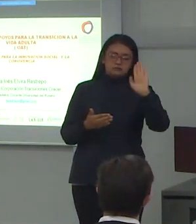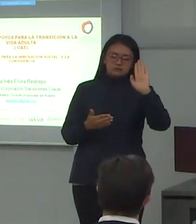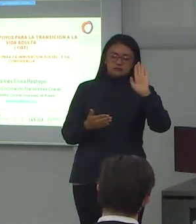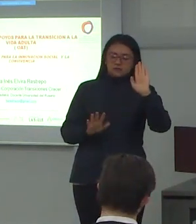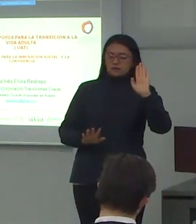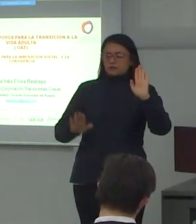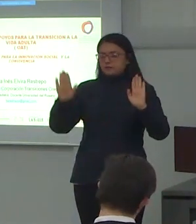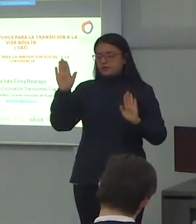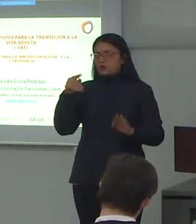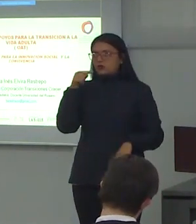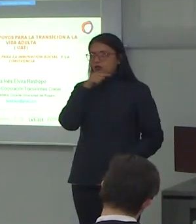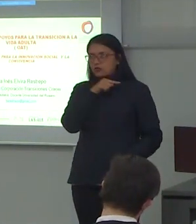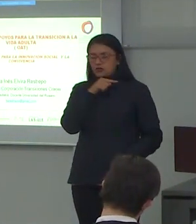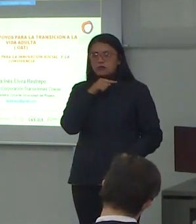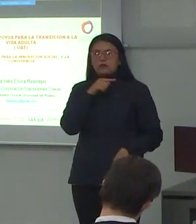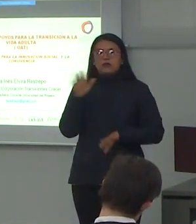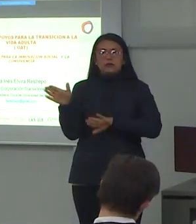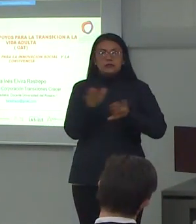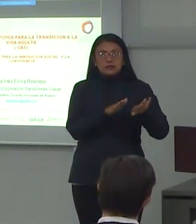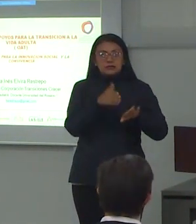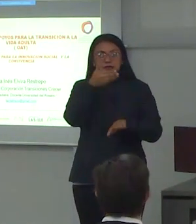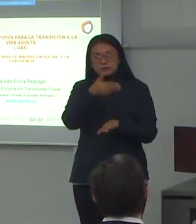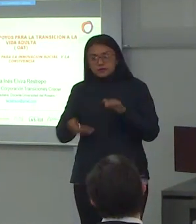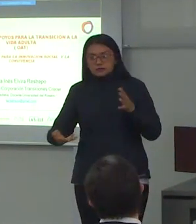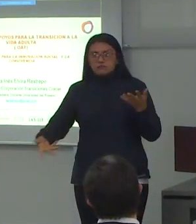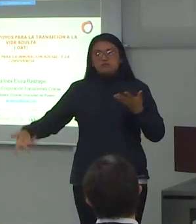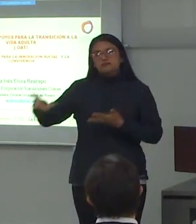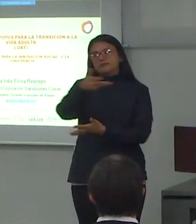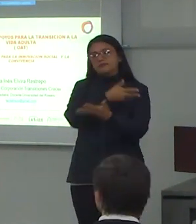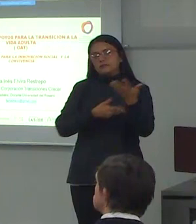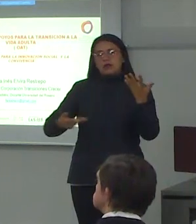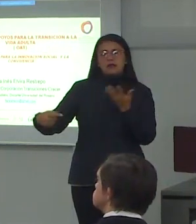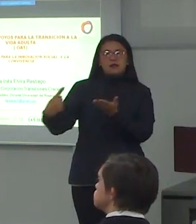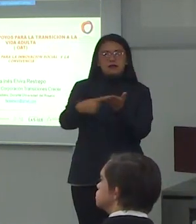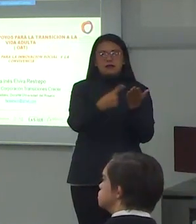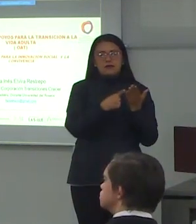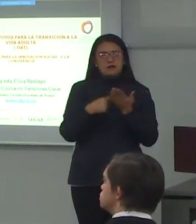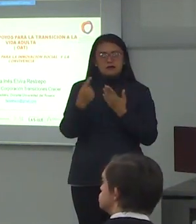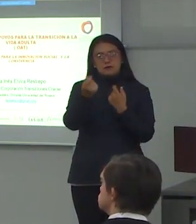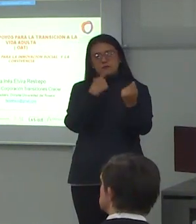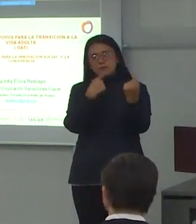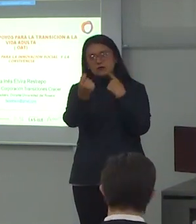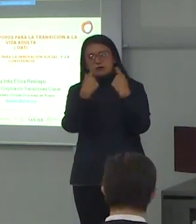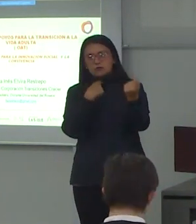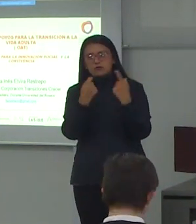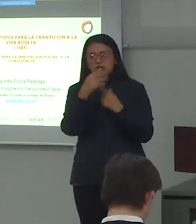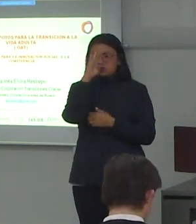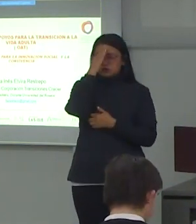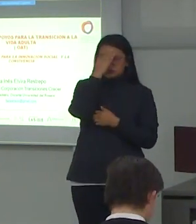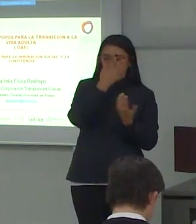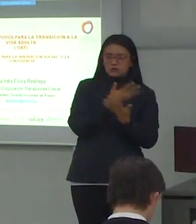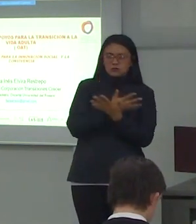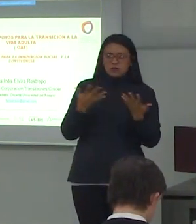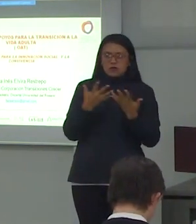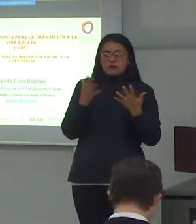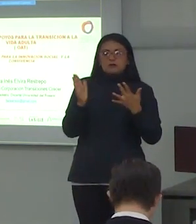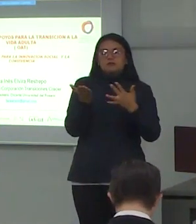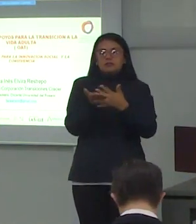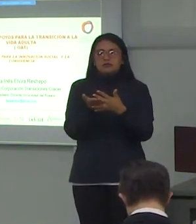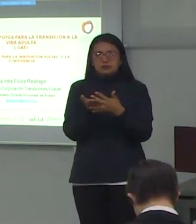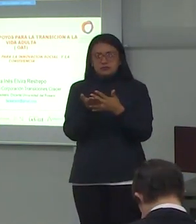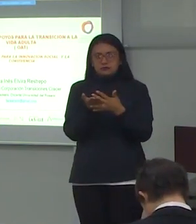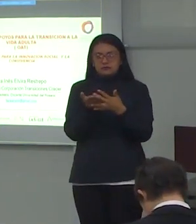Y después tenemos una conversación con todos los ponentes para absolver preguntas. Hacemos el receso